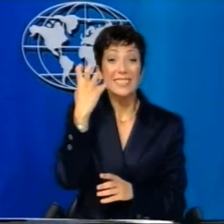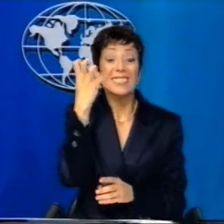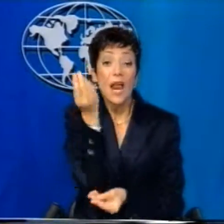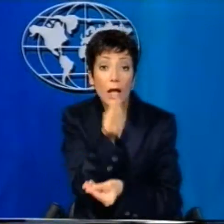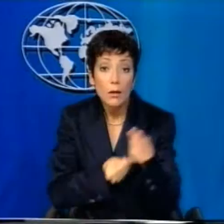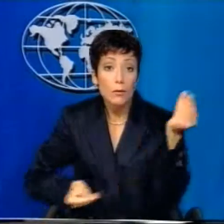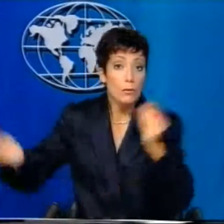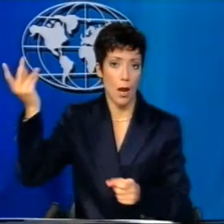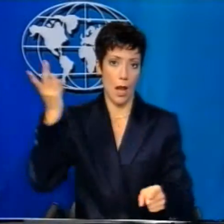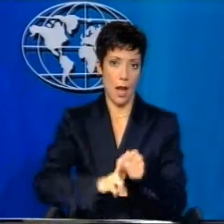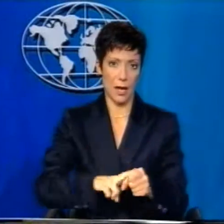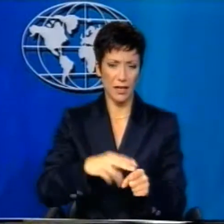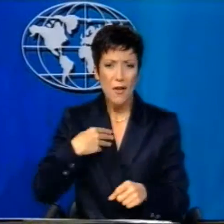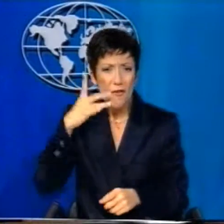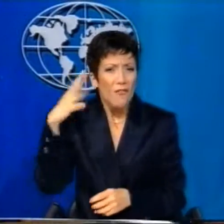σε μόλις 24 ώρα.